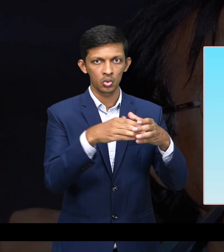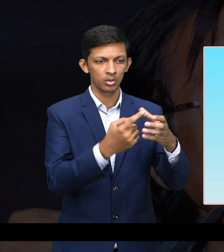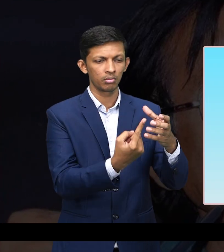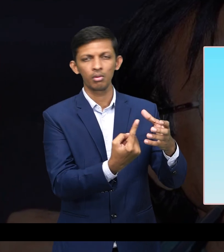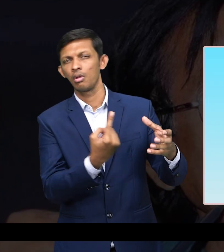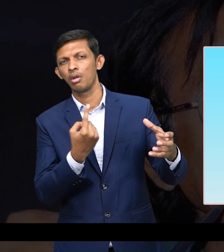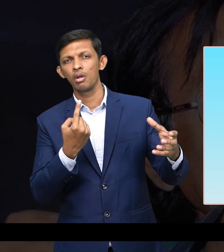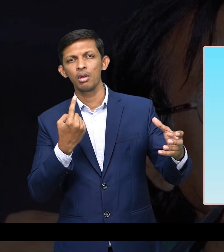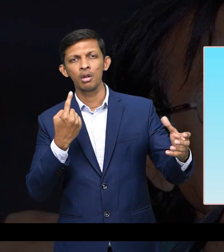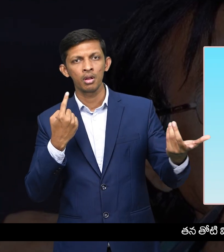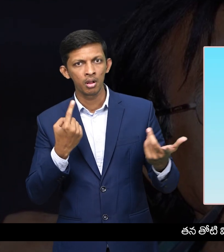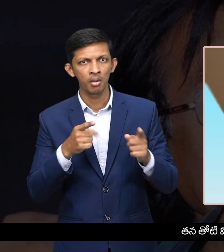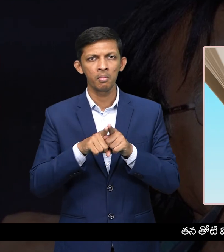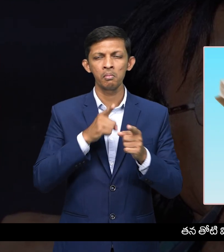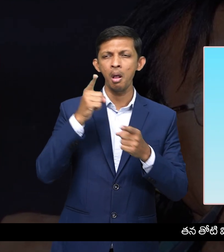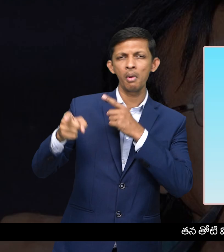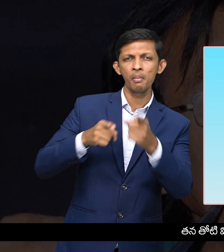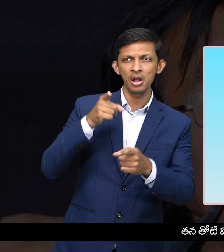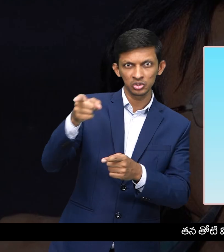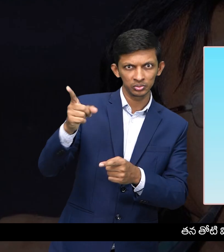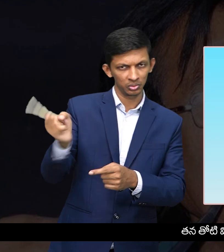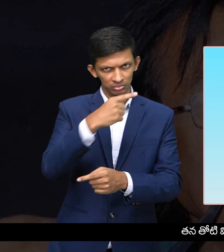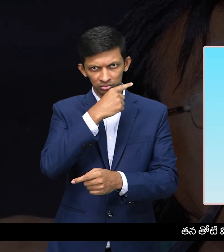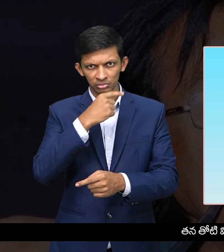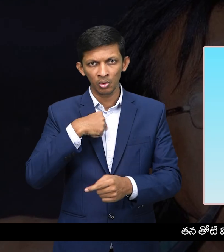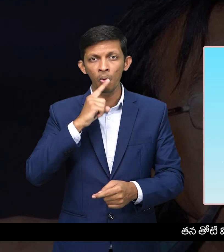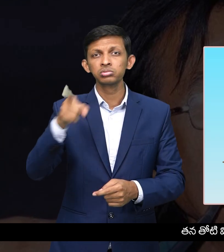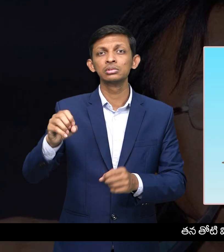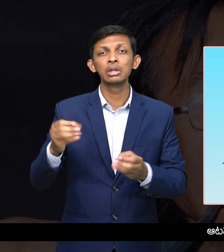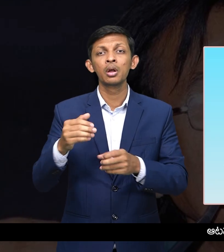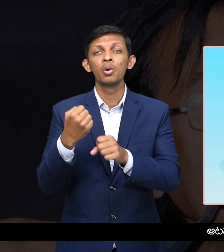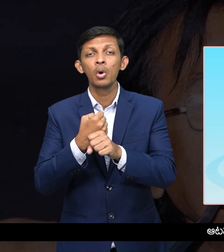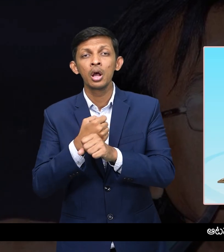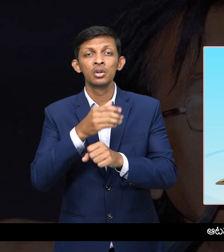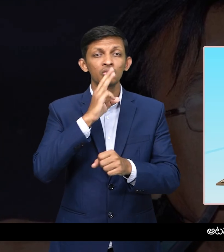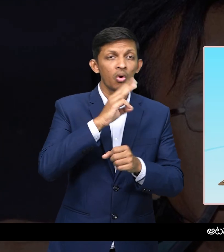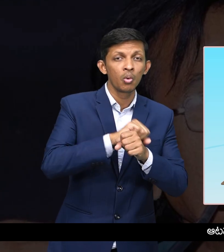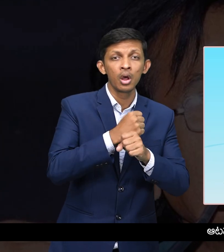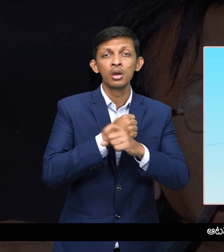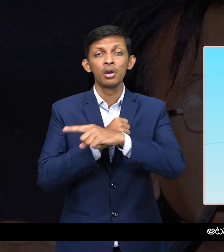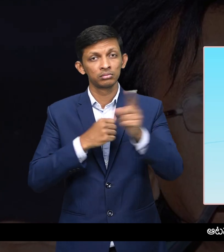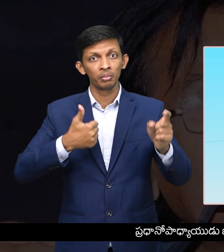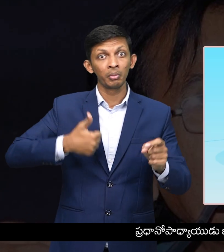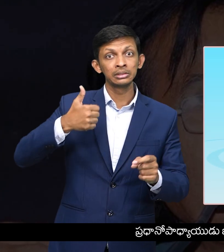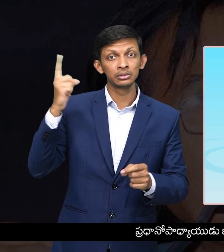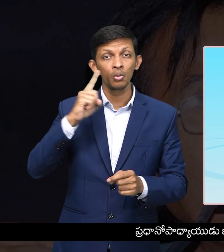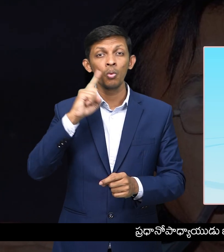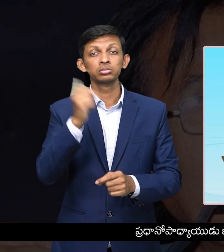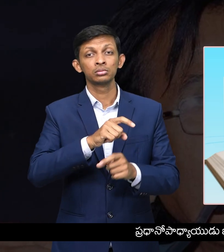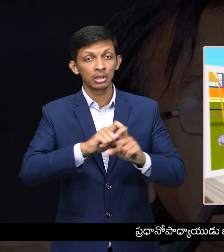బెదిరింపులు, తన తోటి విద్యార్థులు క్లాసులకు వెళ్ళినప్పుడు ఆట స్థలాన్ని శుభ్రం చేయమని ప్రధాన ఉపాధ్యాయుడు